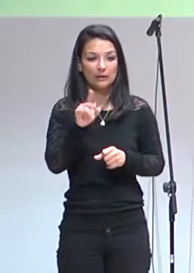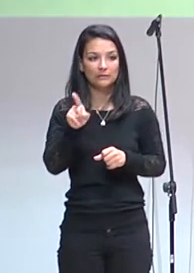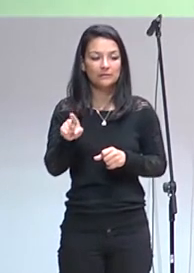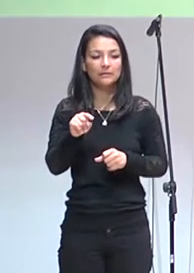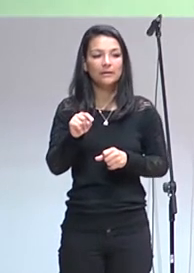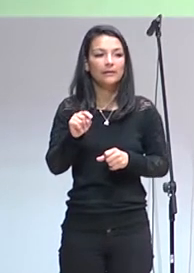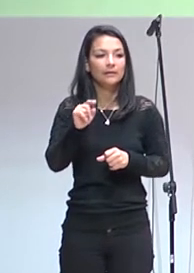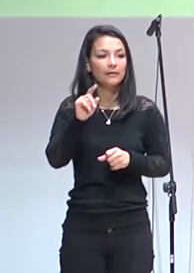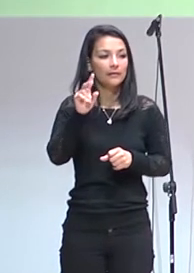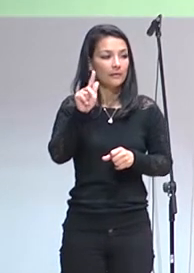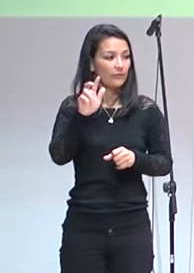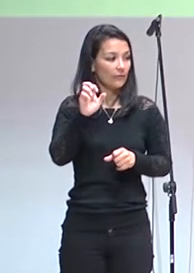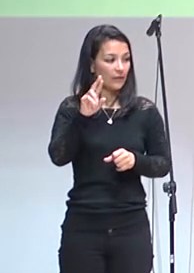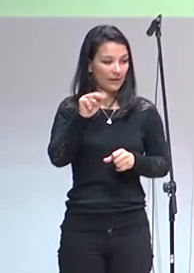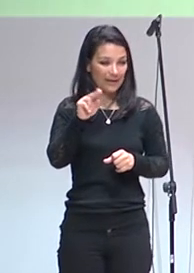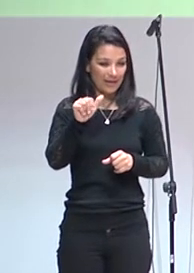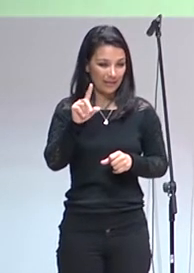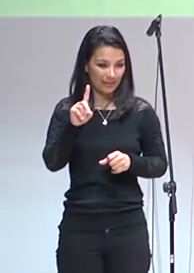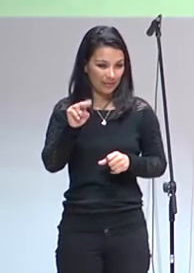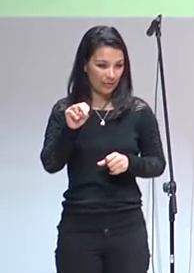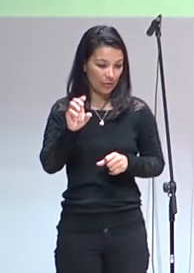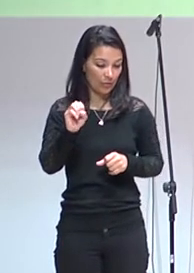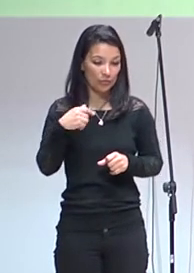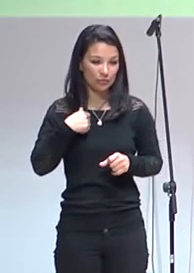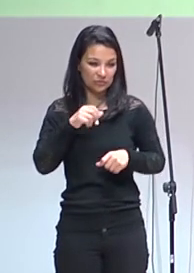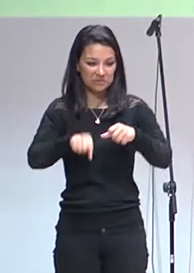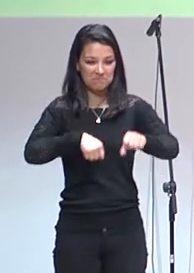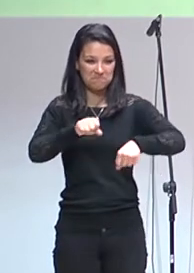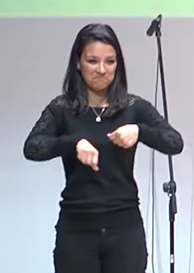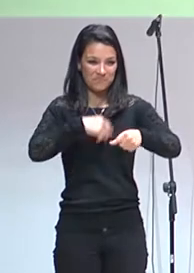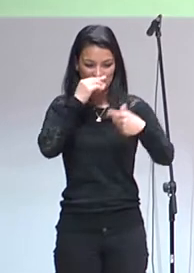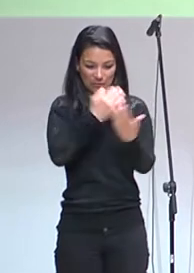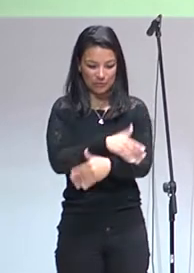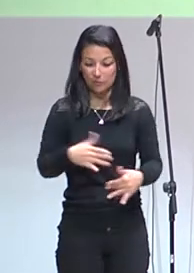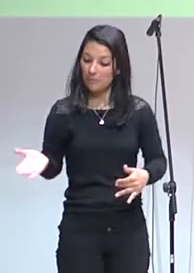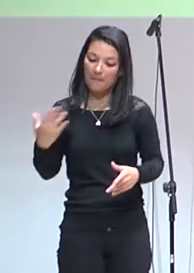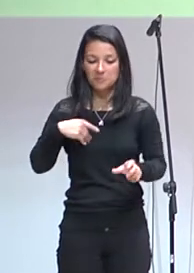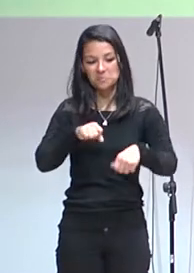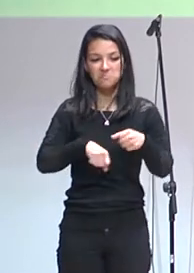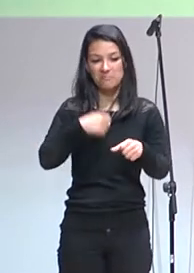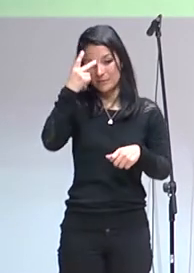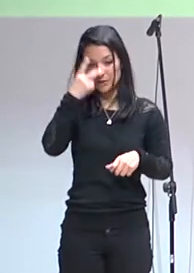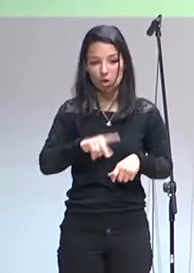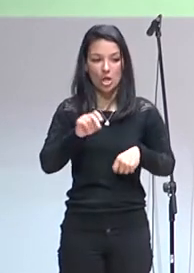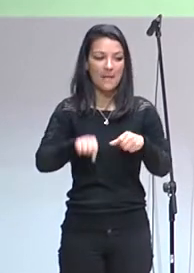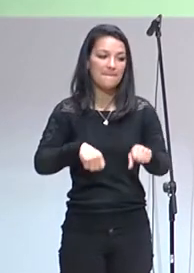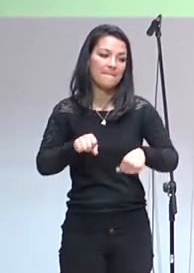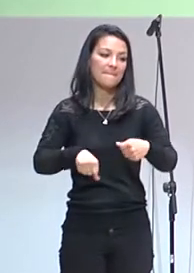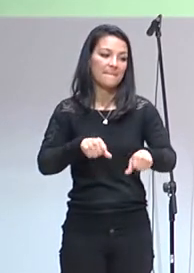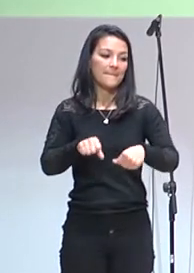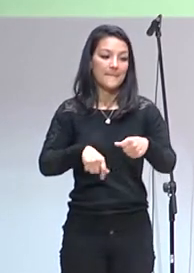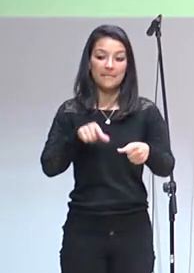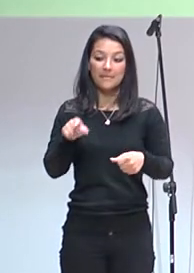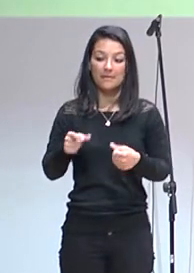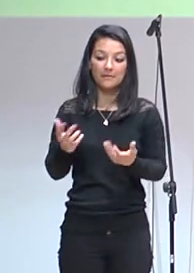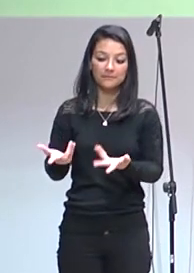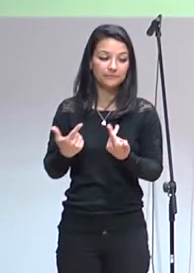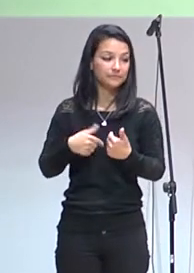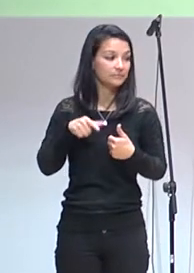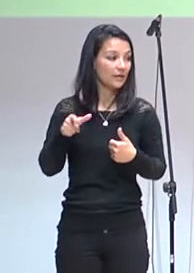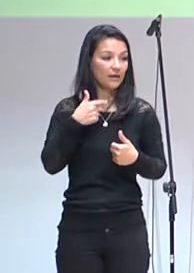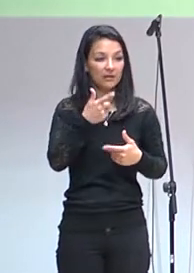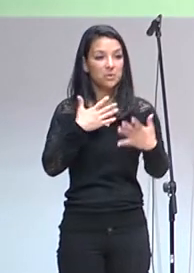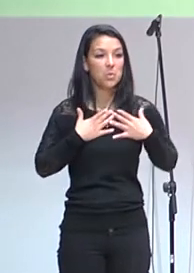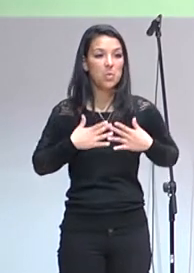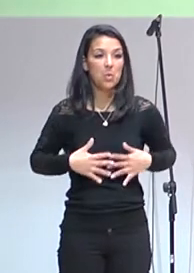nosotros hacemos el ciclopaseo de historia, ¿no?, con los niños. Y él, nosotros le decíamos, puede morir